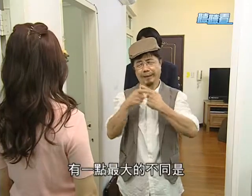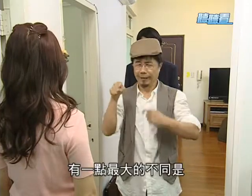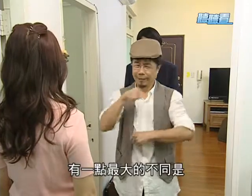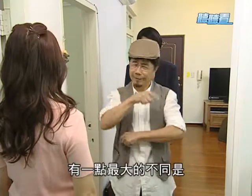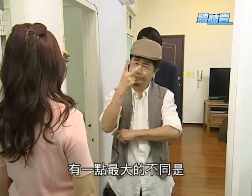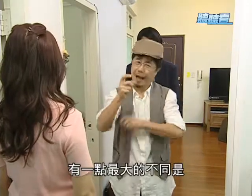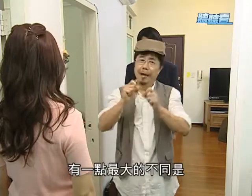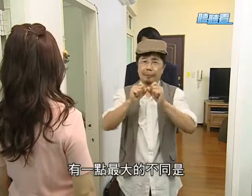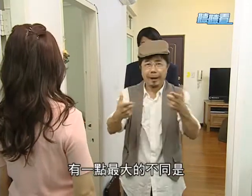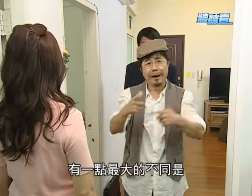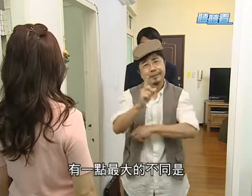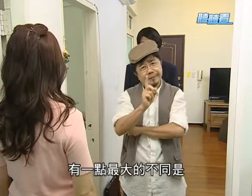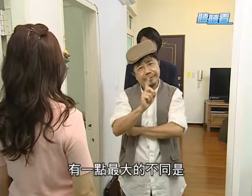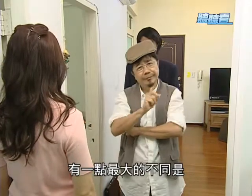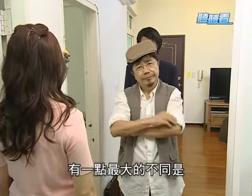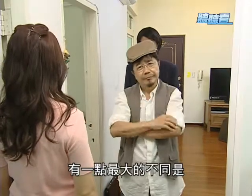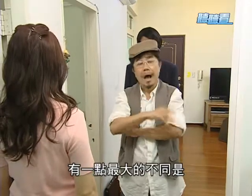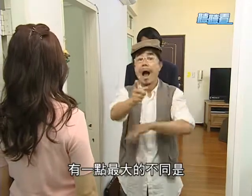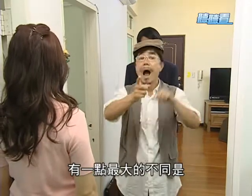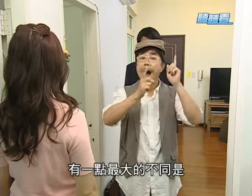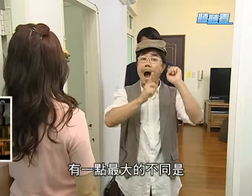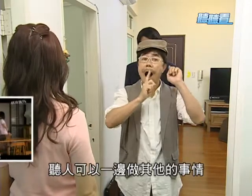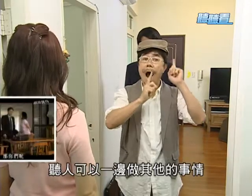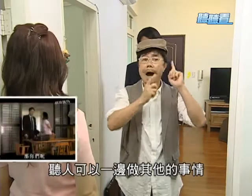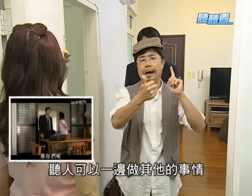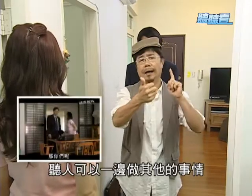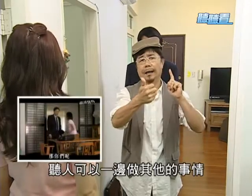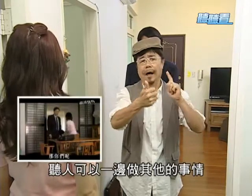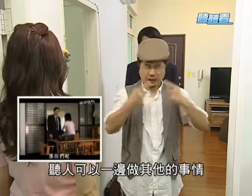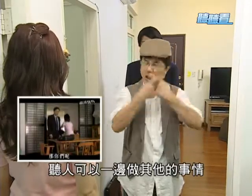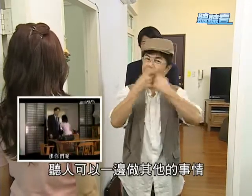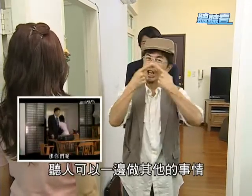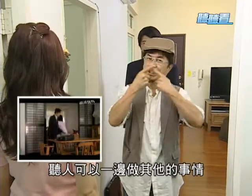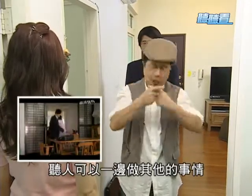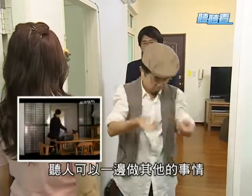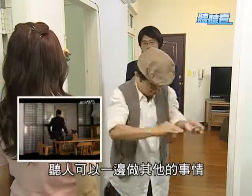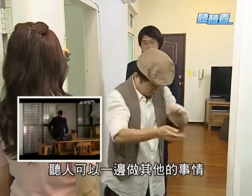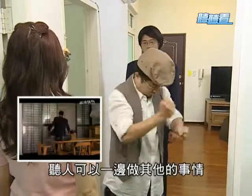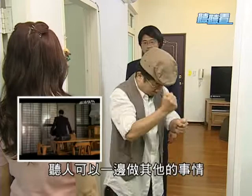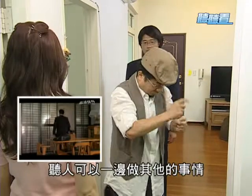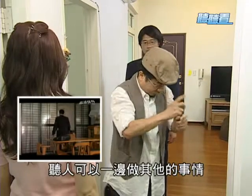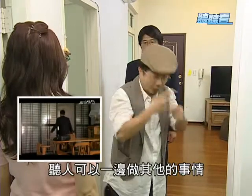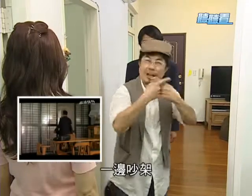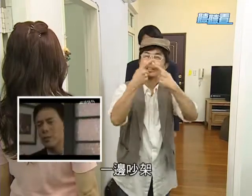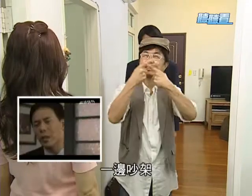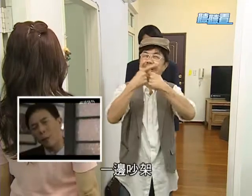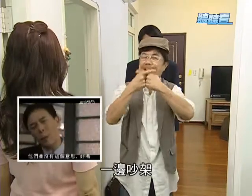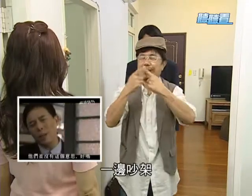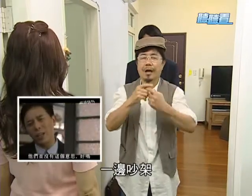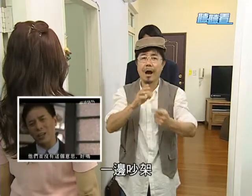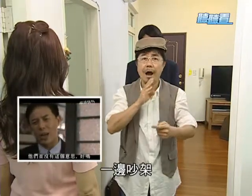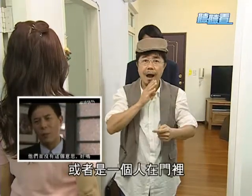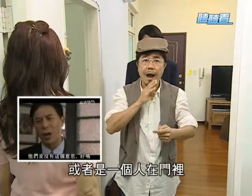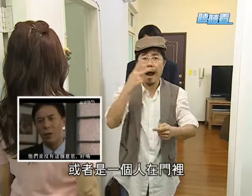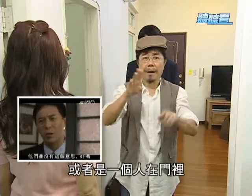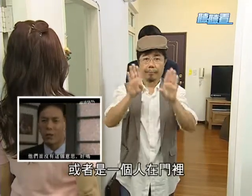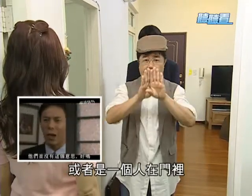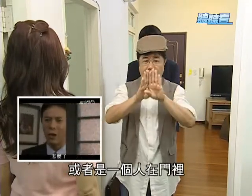点最大的不同是，听人可以一边做其他的事情一边吵架，或者是一个